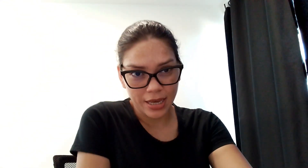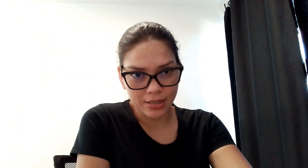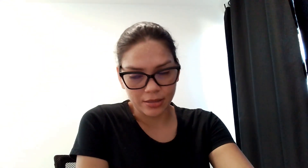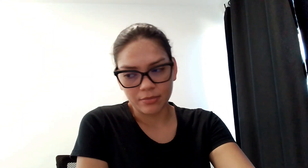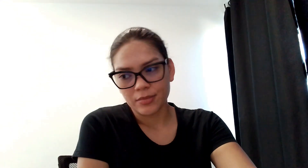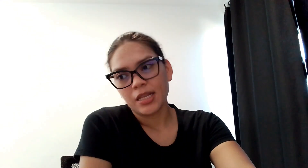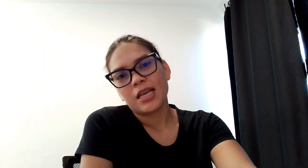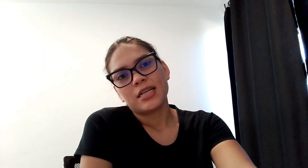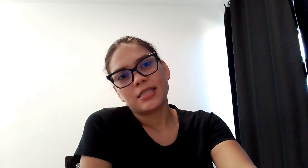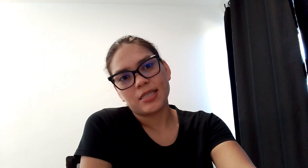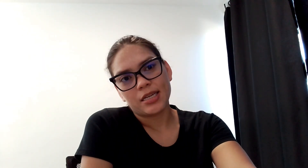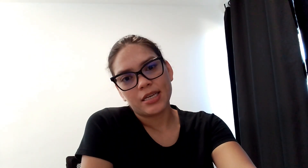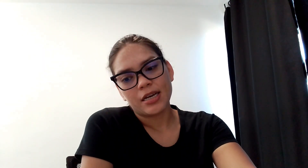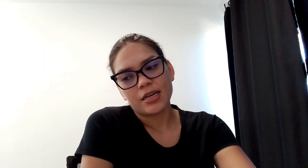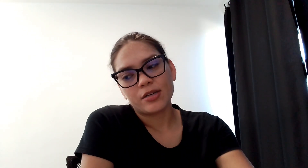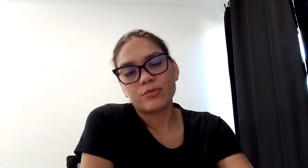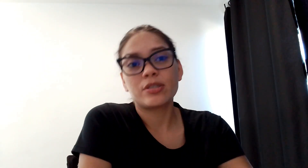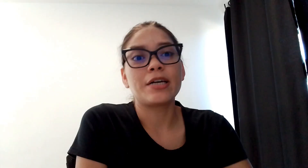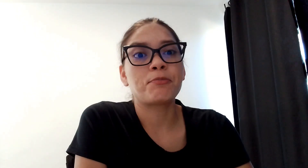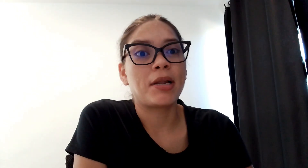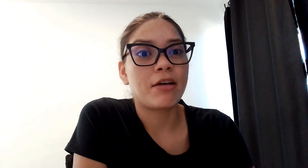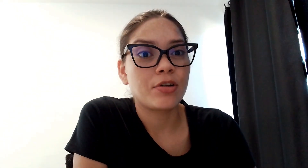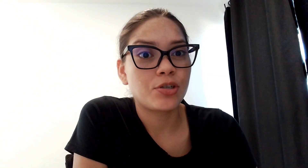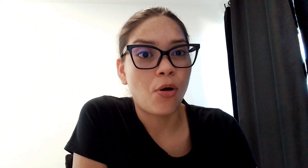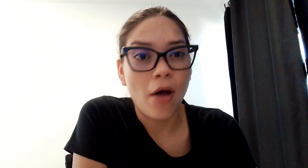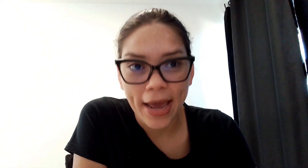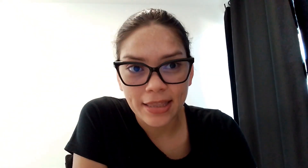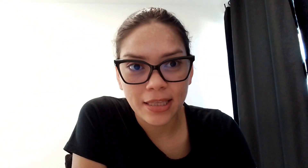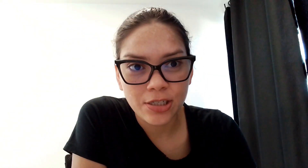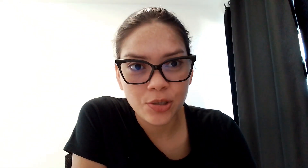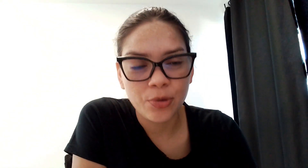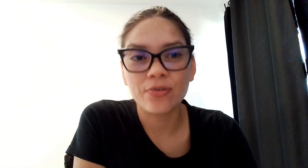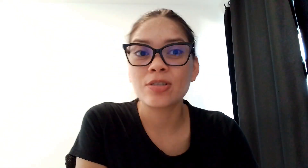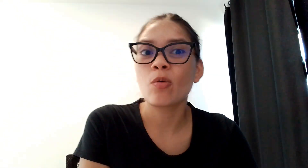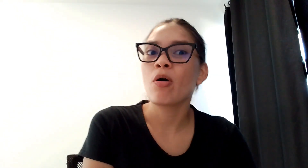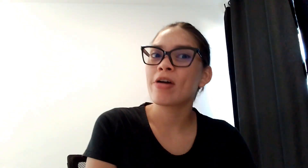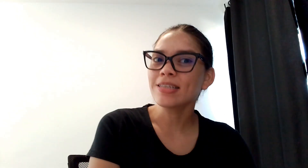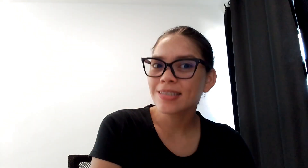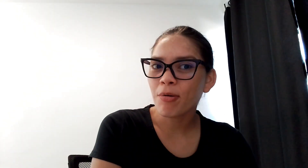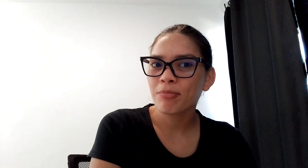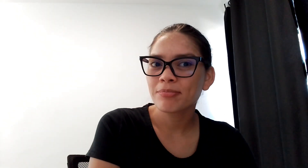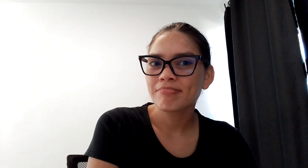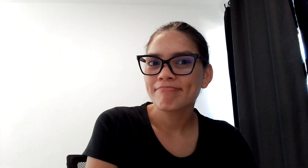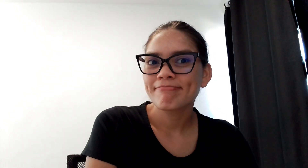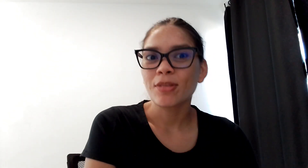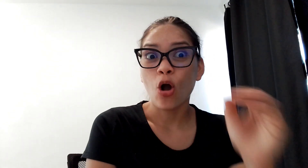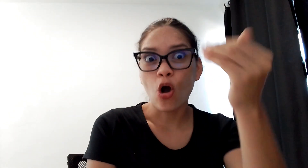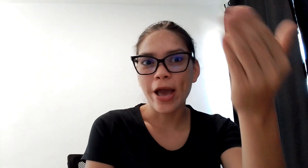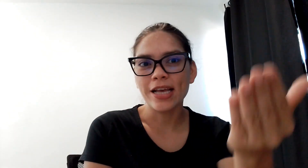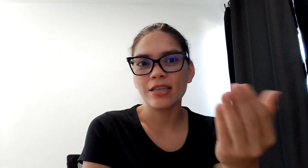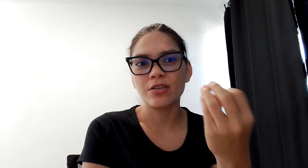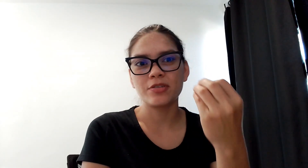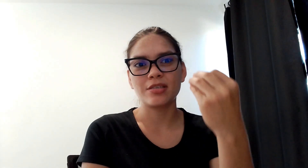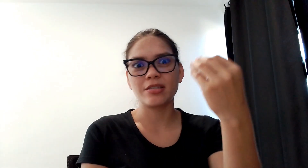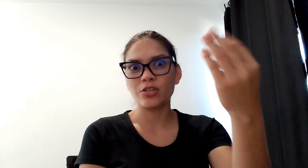portuguesa, seria usar as palavras corretas para fazer uma oração correta, que fizesse